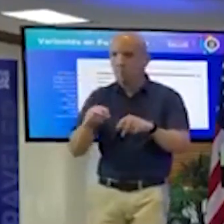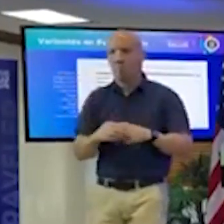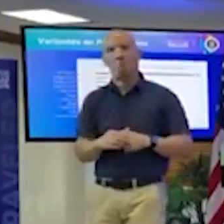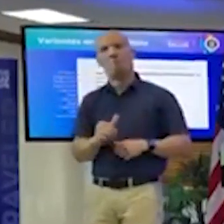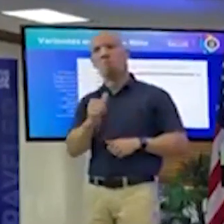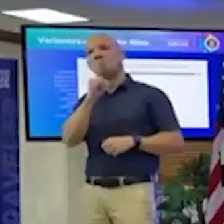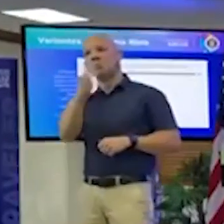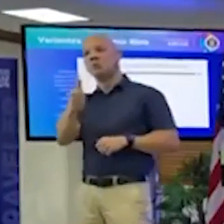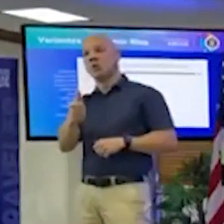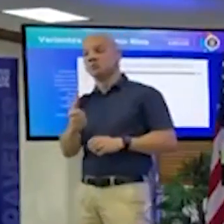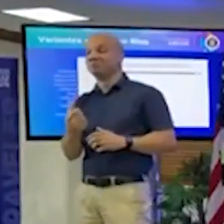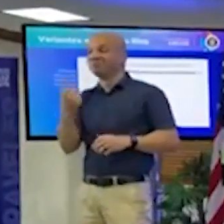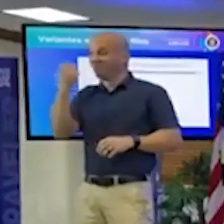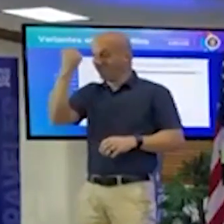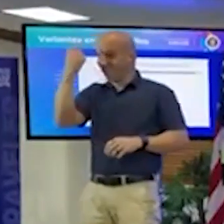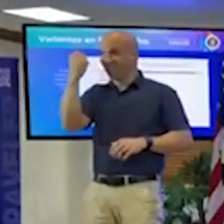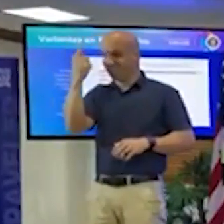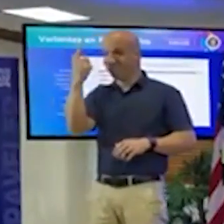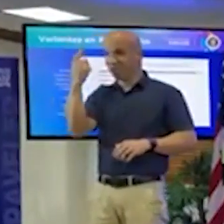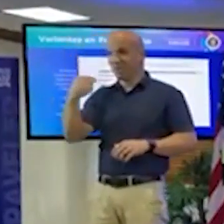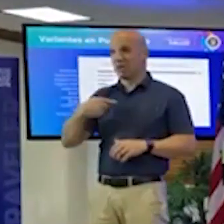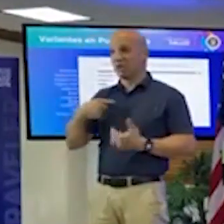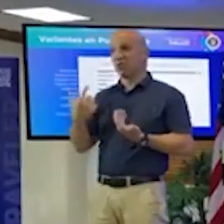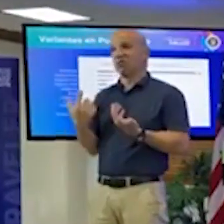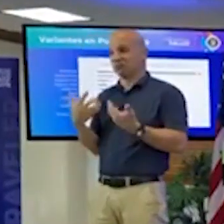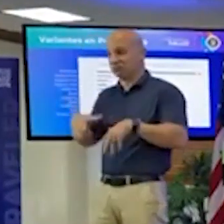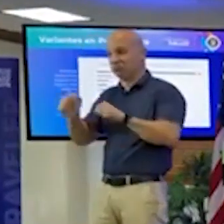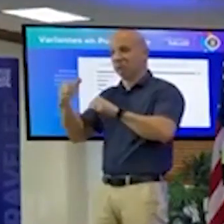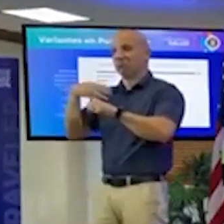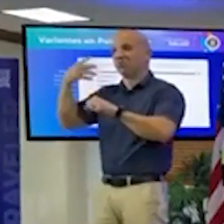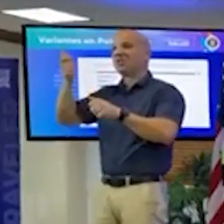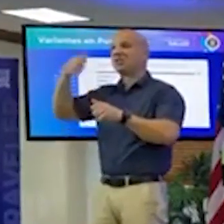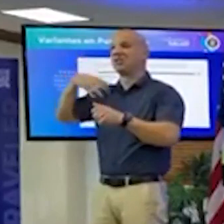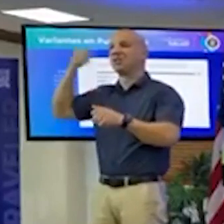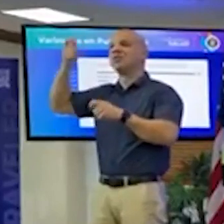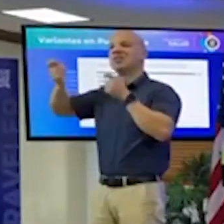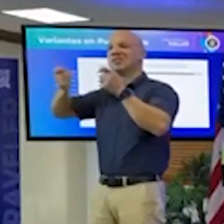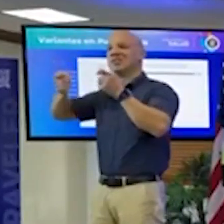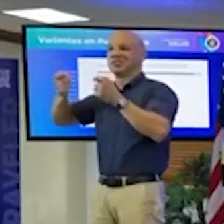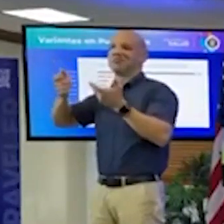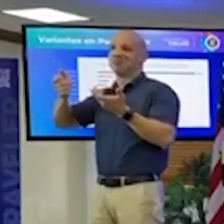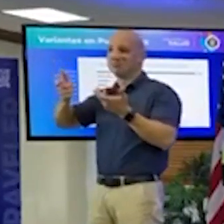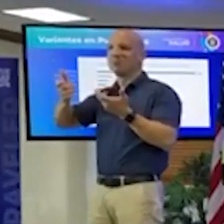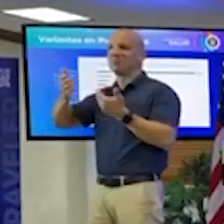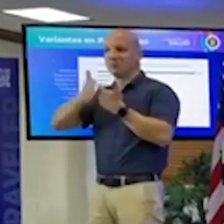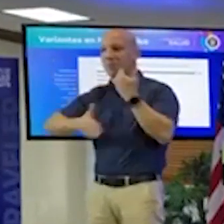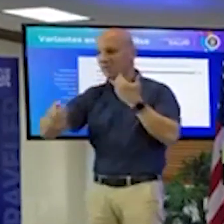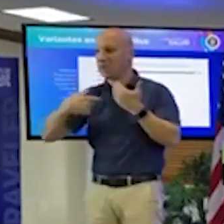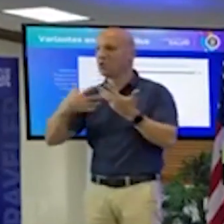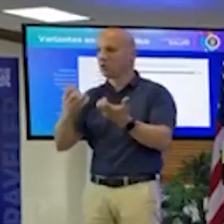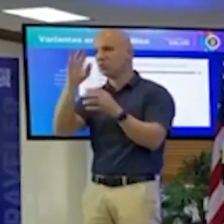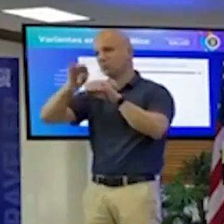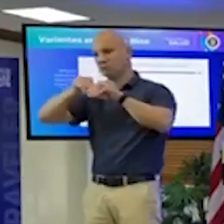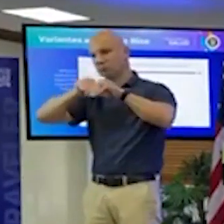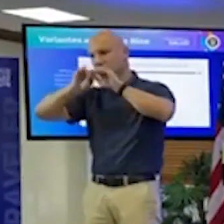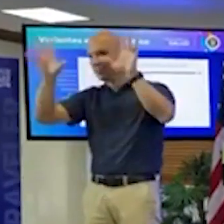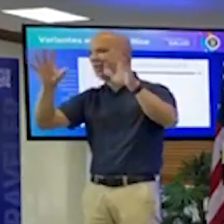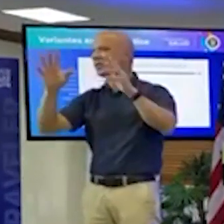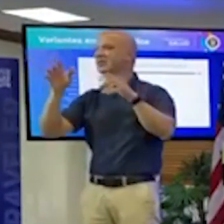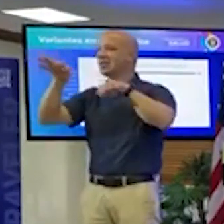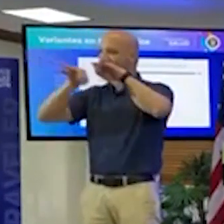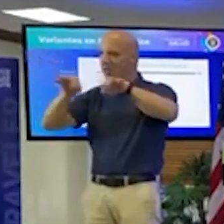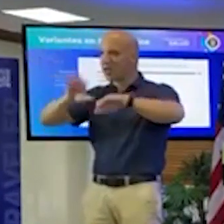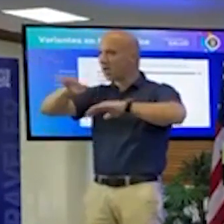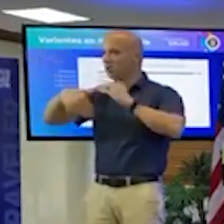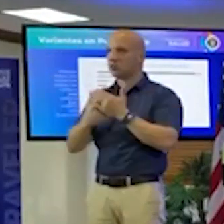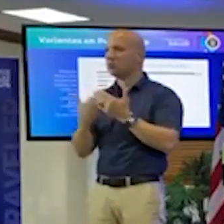siempre, desde que, ¿verdad? Yo empecé como secretario, he querido ser transparente y he querido, pues, todo, cada vez que llega una información de algún